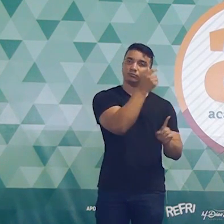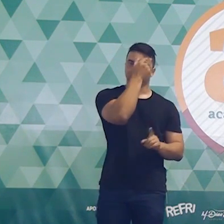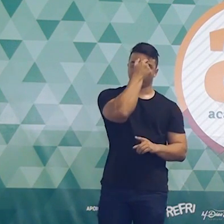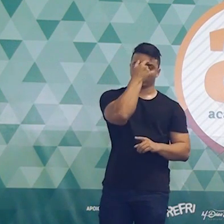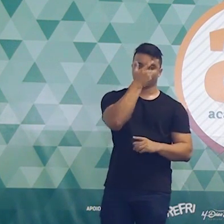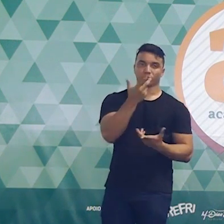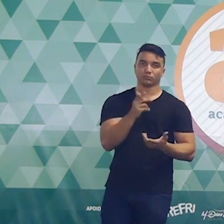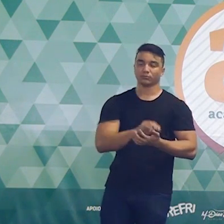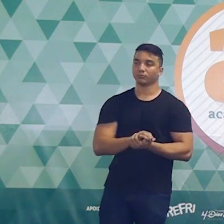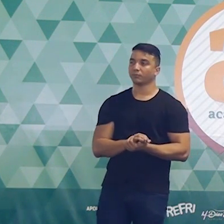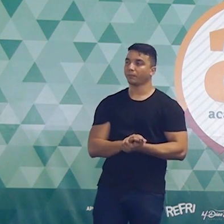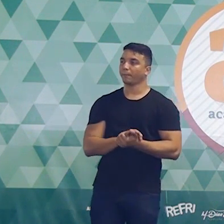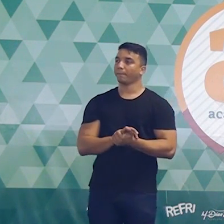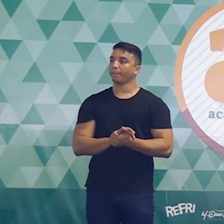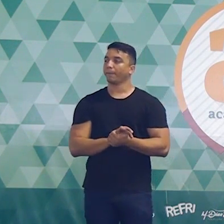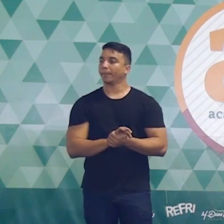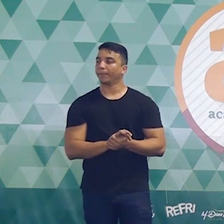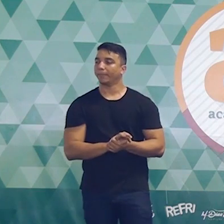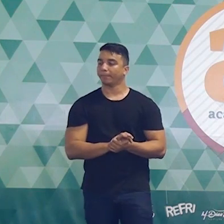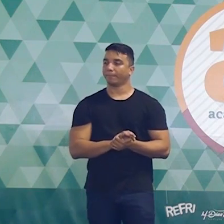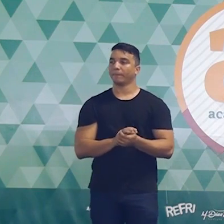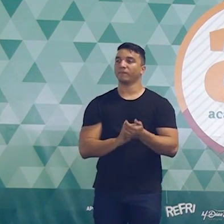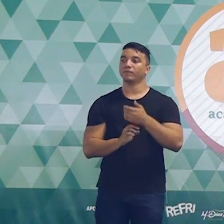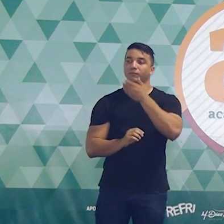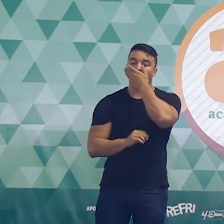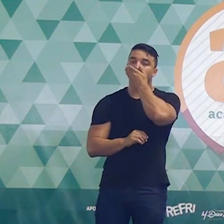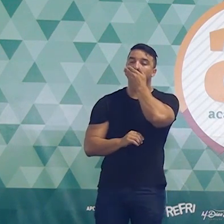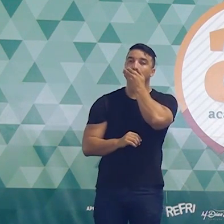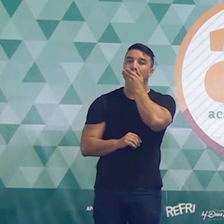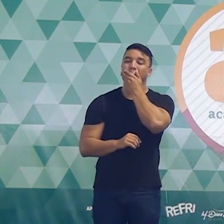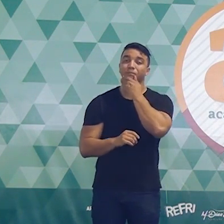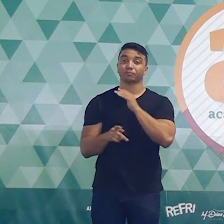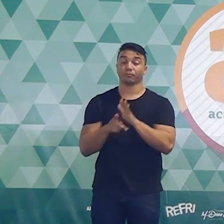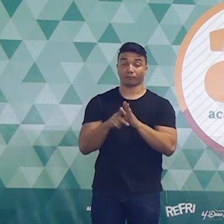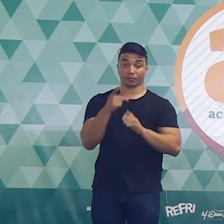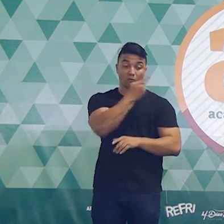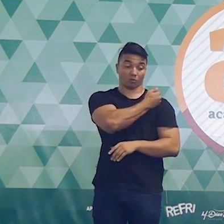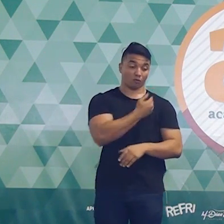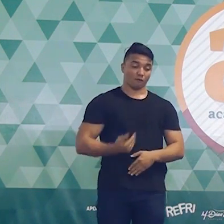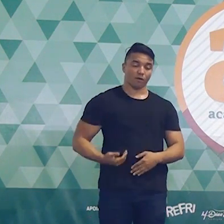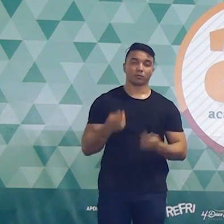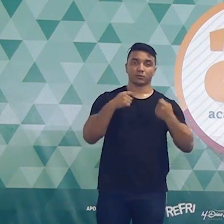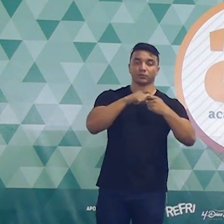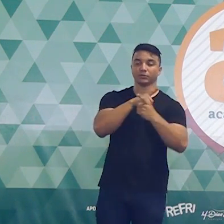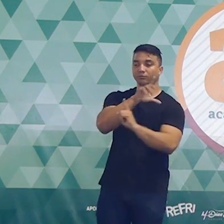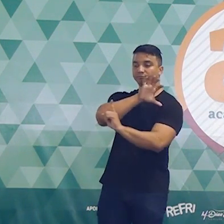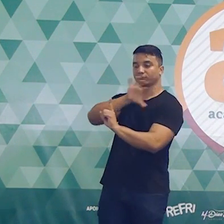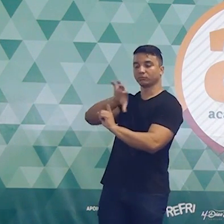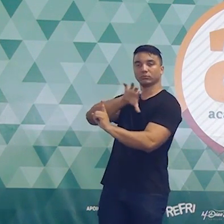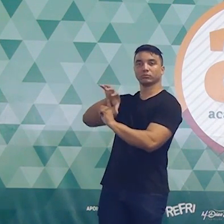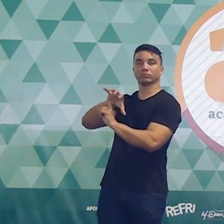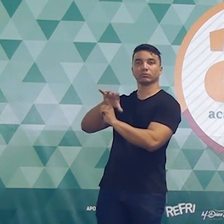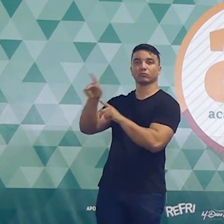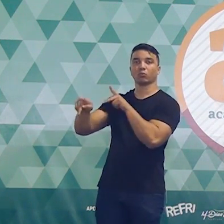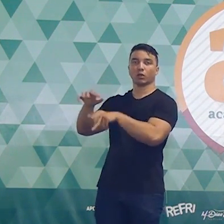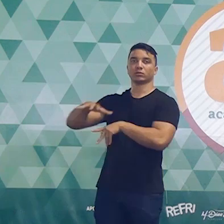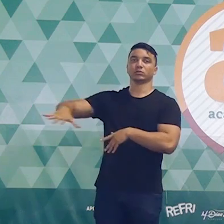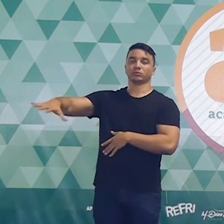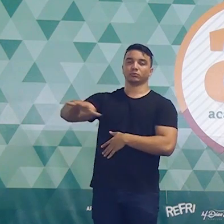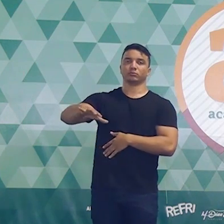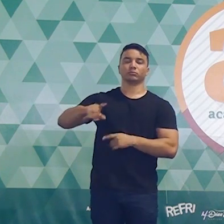a consciência como ação. Como assim? É dever do governo conscientizar a população. Eles não vão